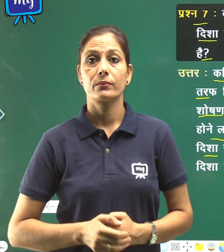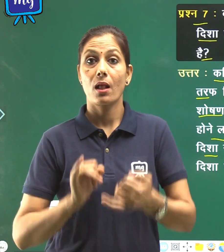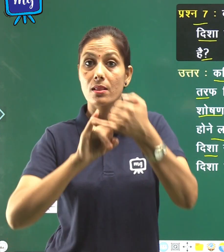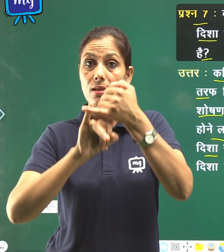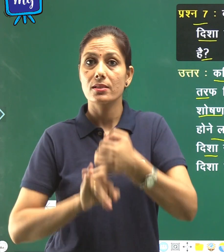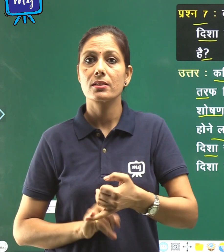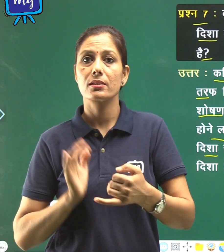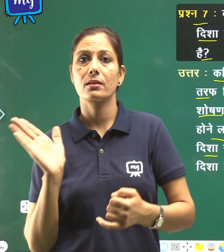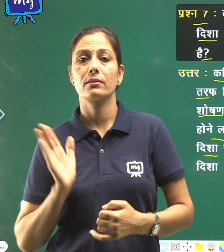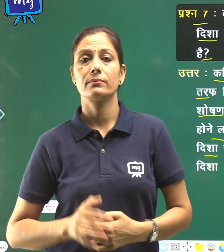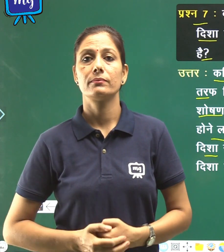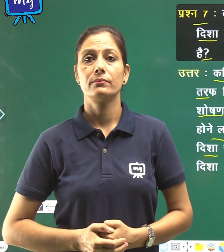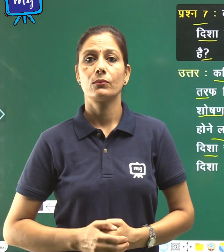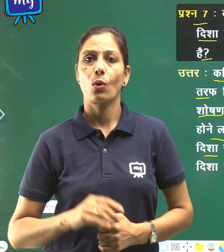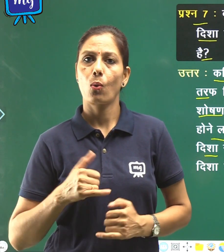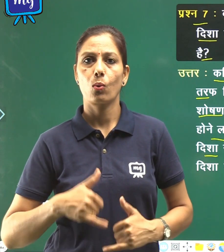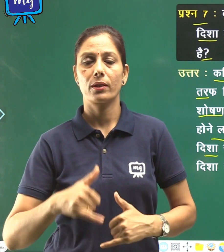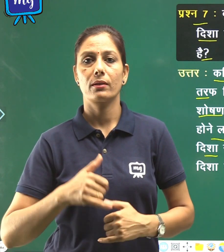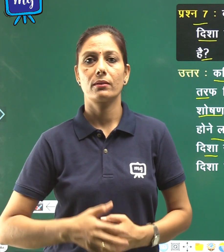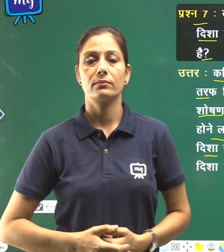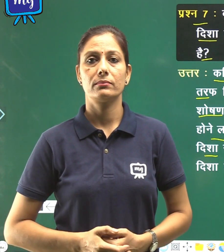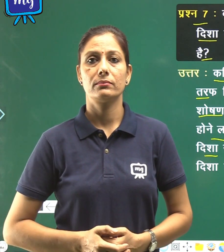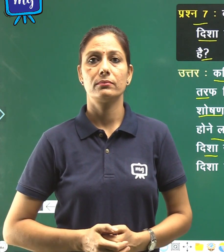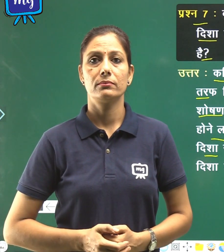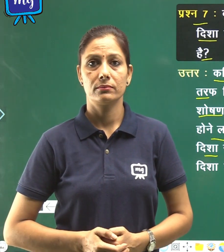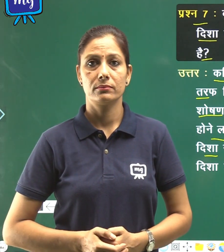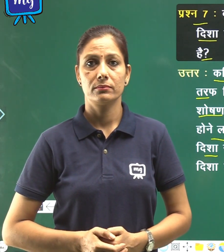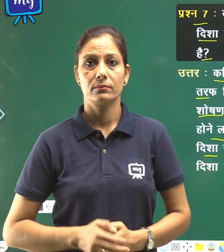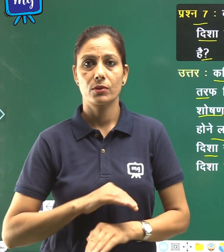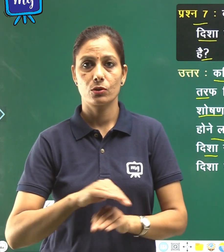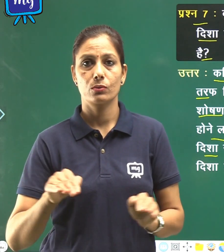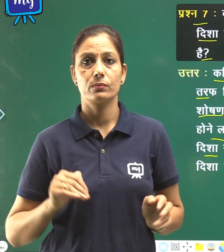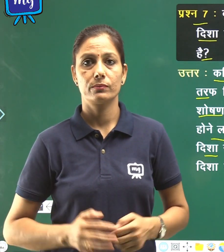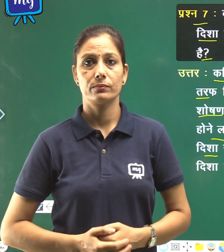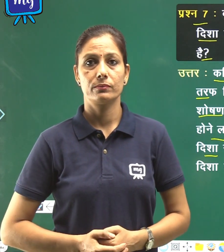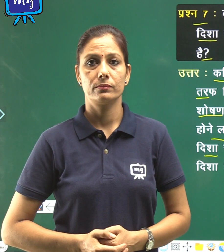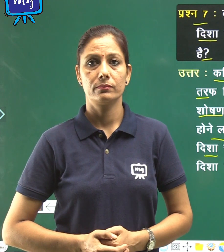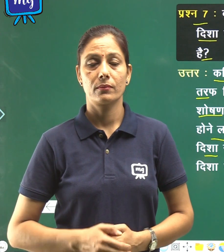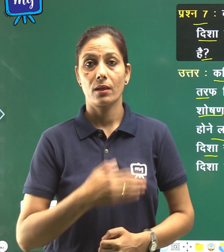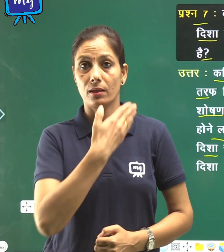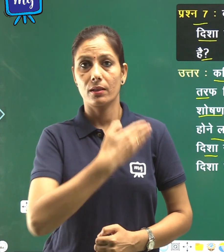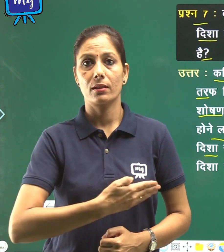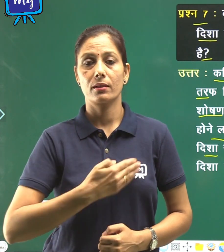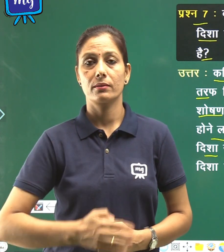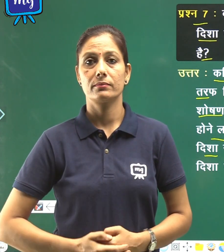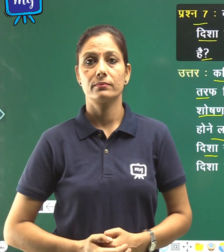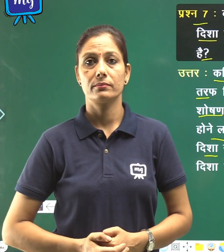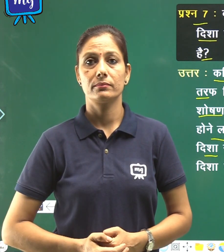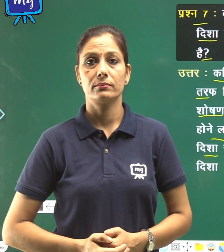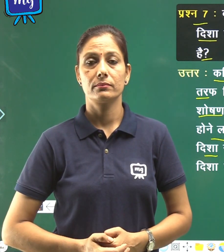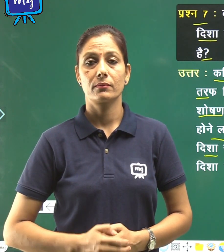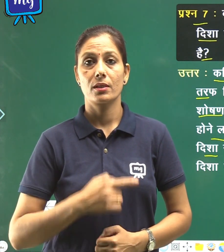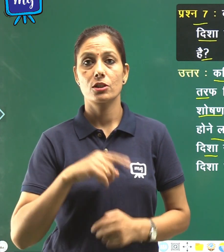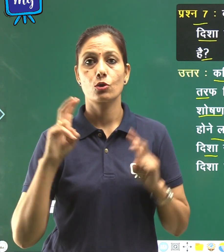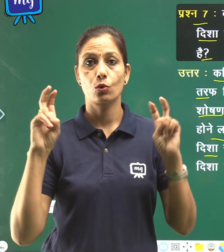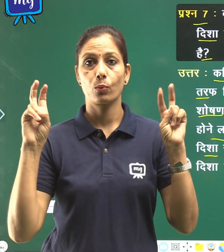दक्षिण दिशा हो गई है। बच्चों, ये थे इस